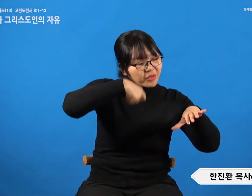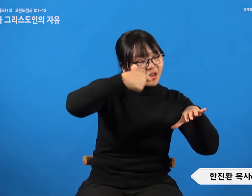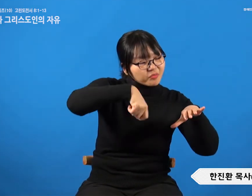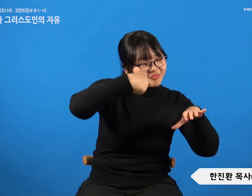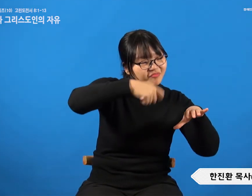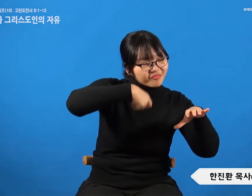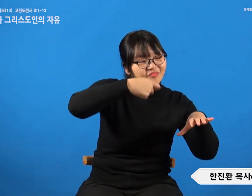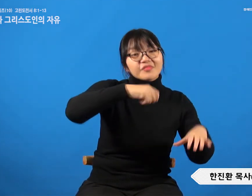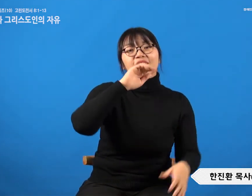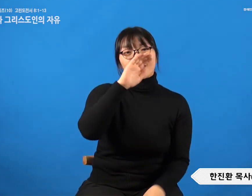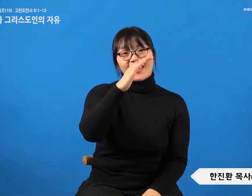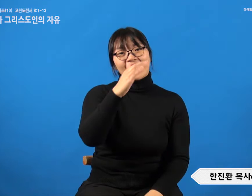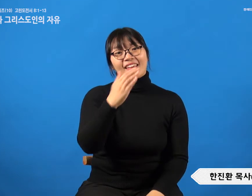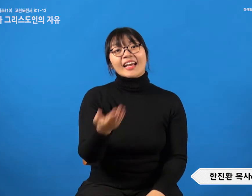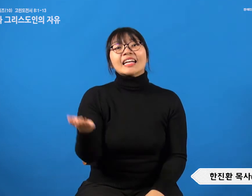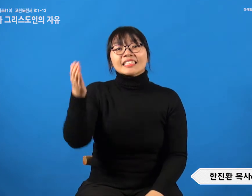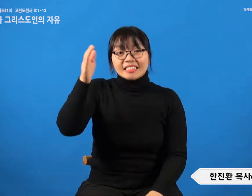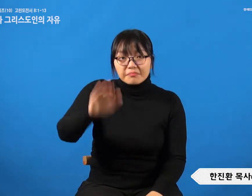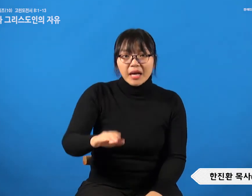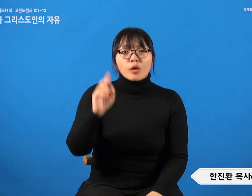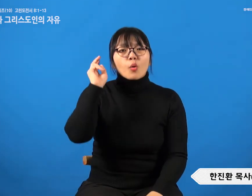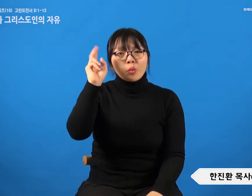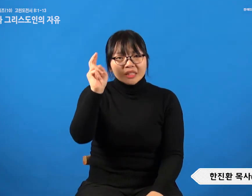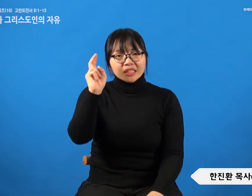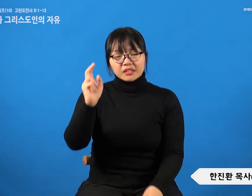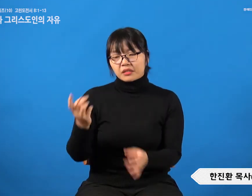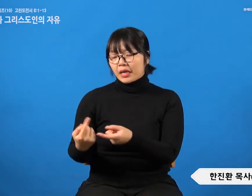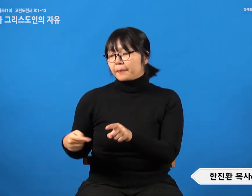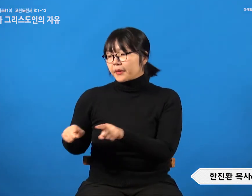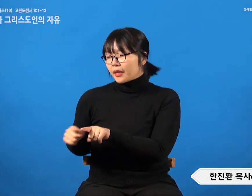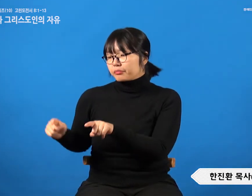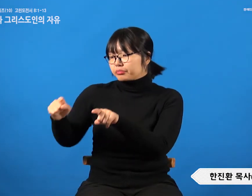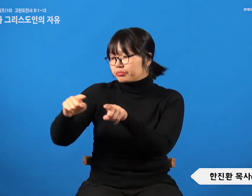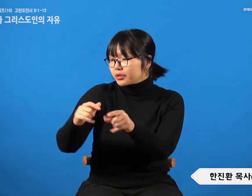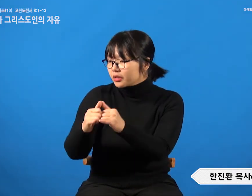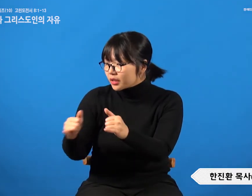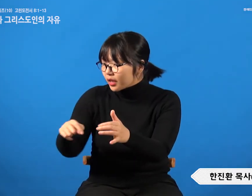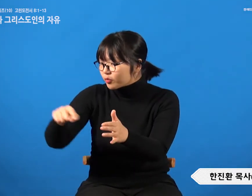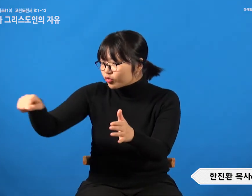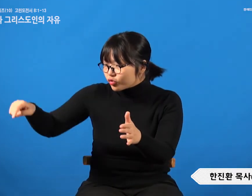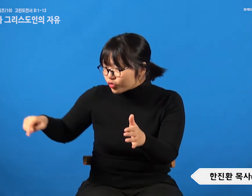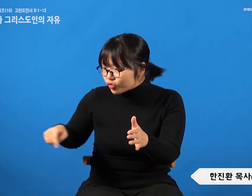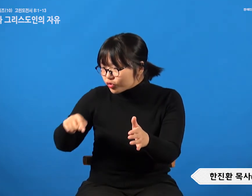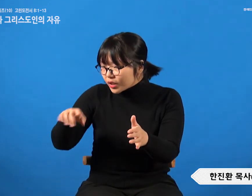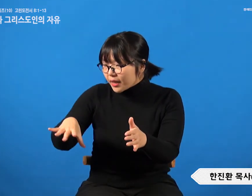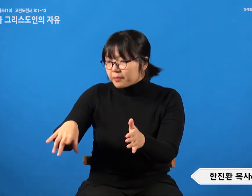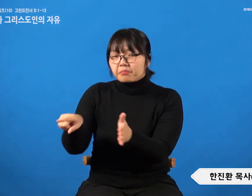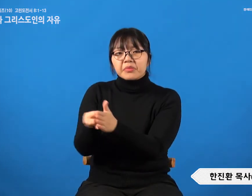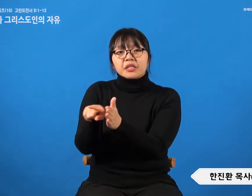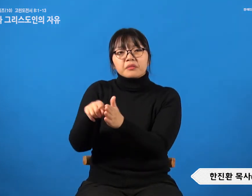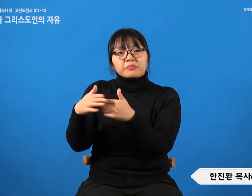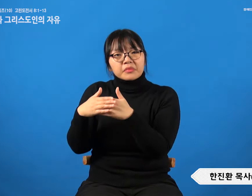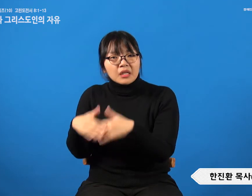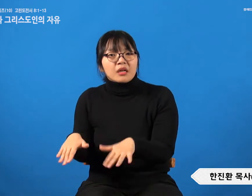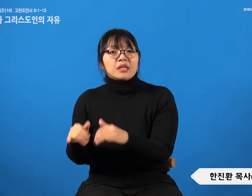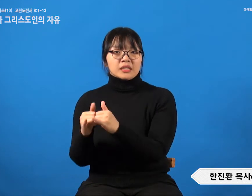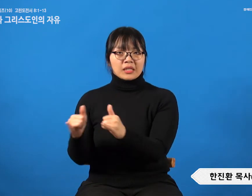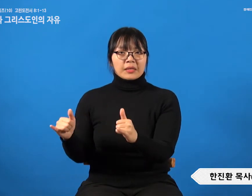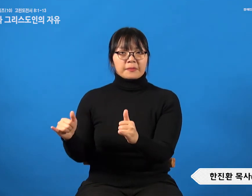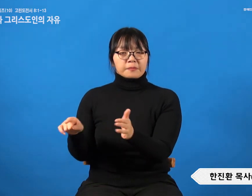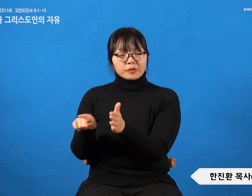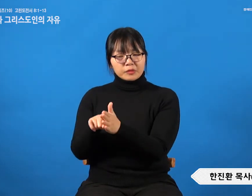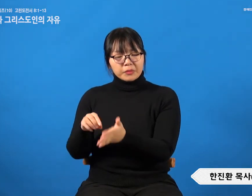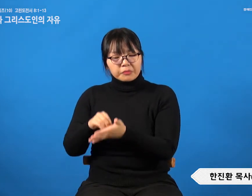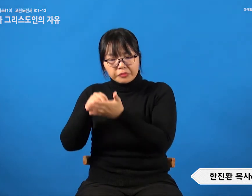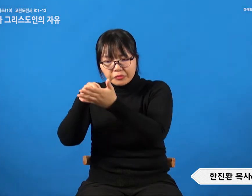되지요. 그런데 그 일행 중에 초신자가 있어가지고 그런 것을 꺼림칙하게